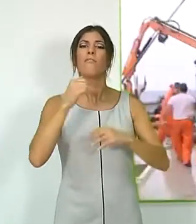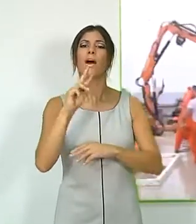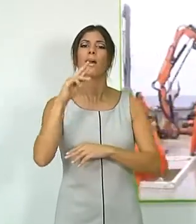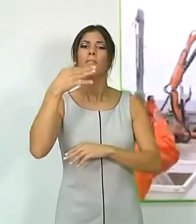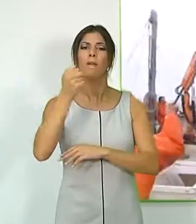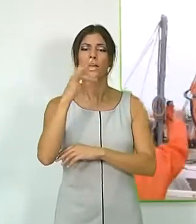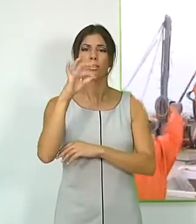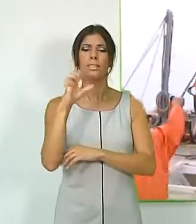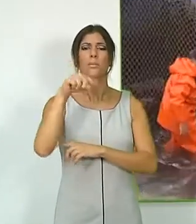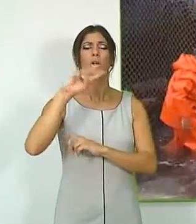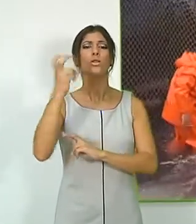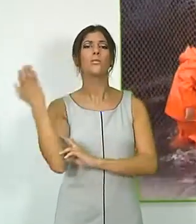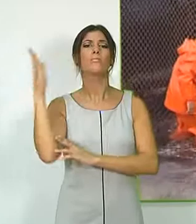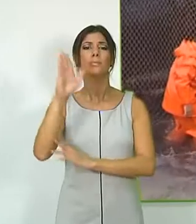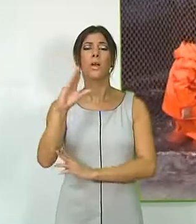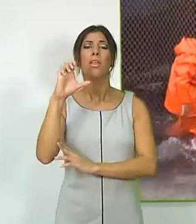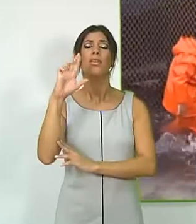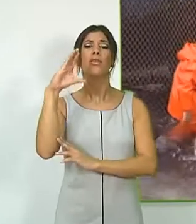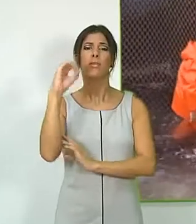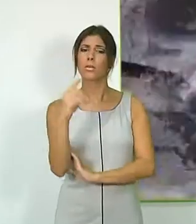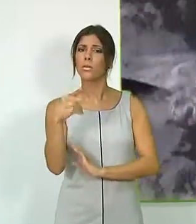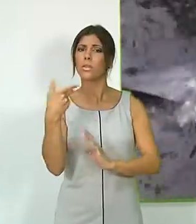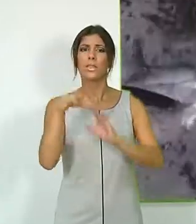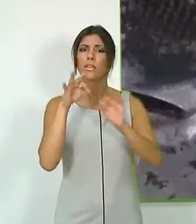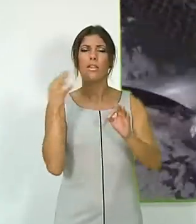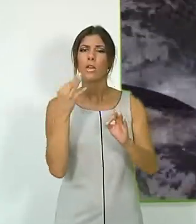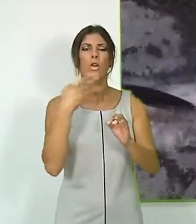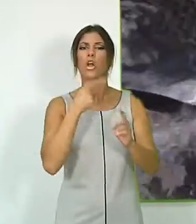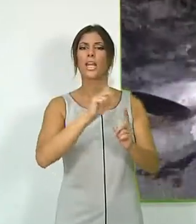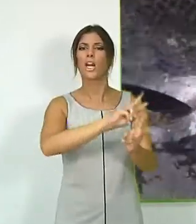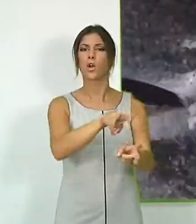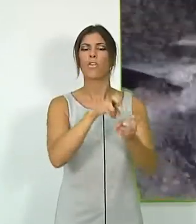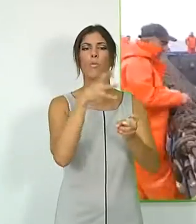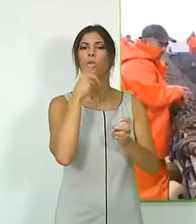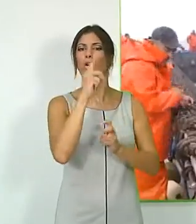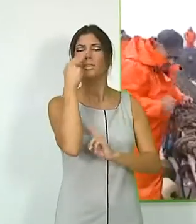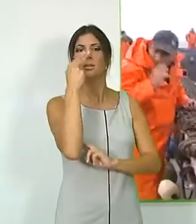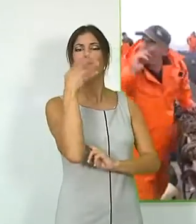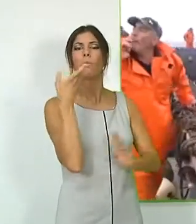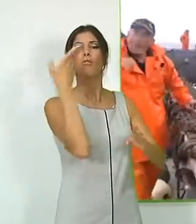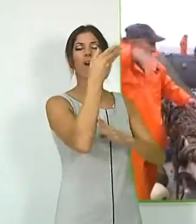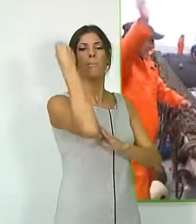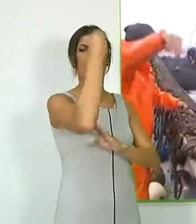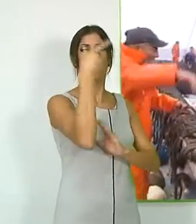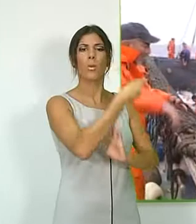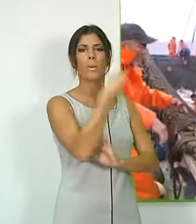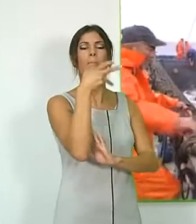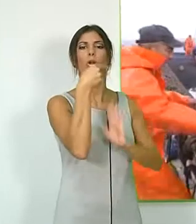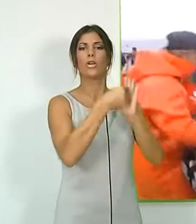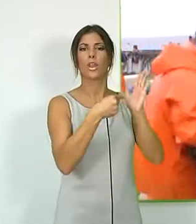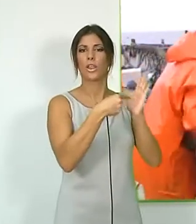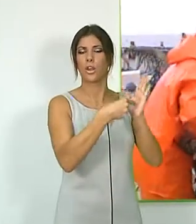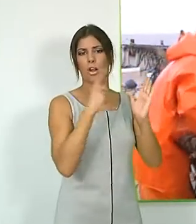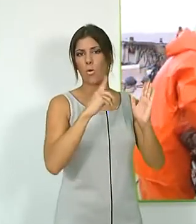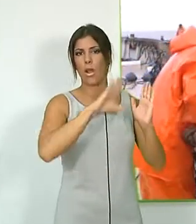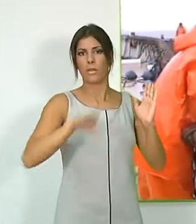y en representación del sector pesquero de cerco, ha decidido no renovar, ya que no les es rentable ir a Marruecos a pescar bajo tales